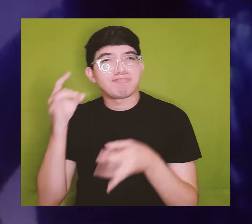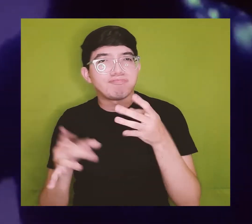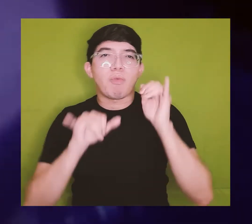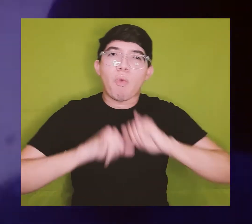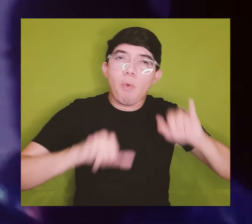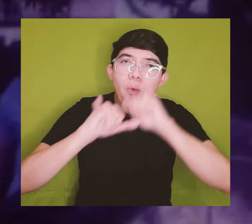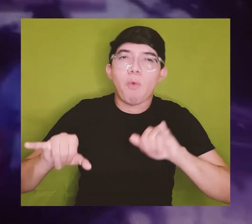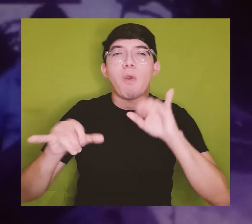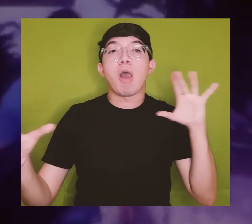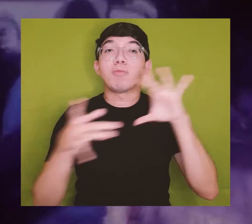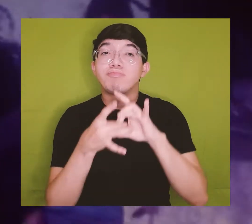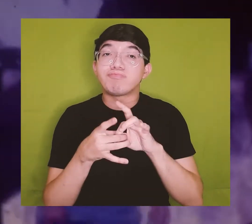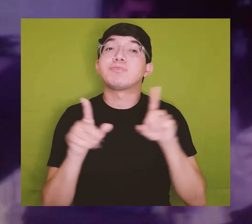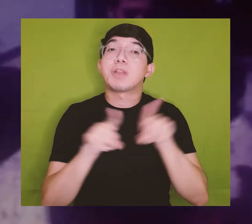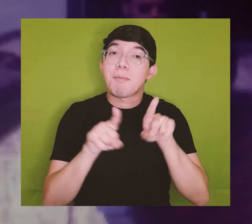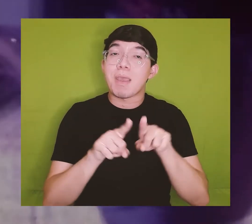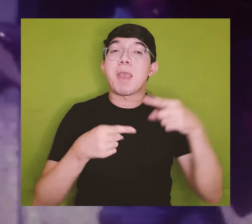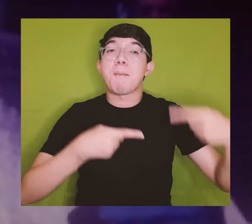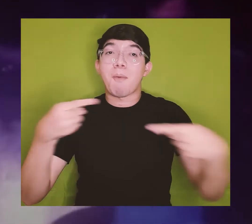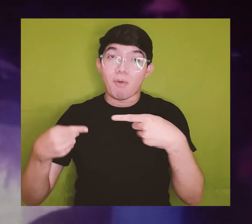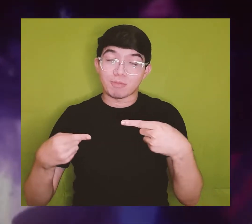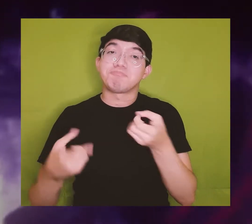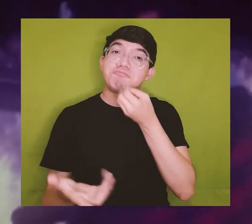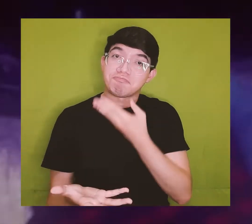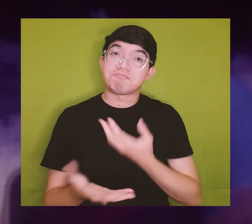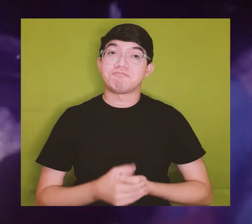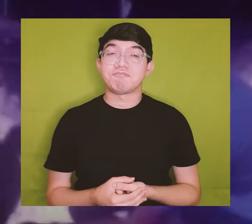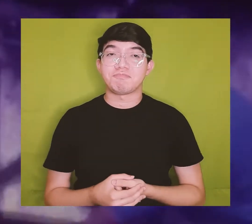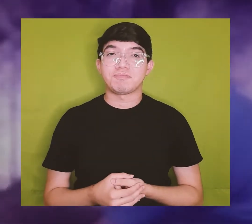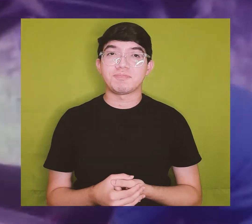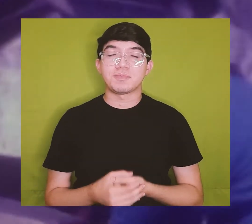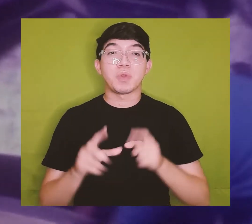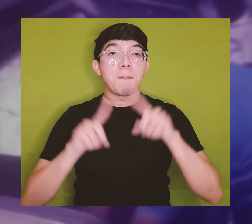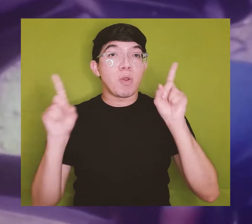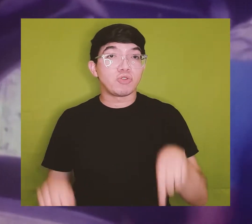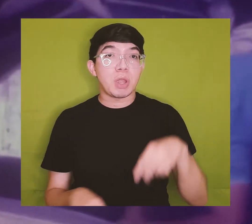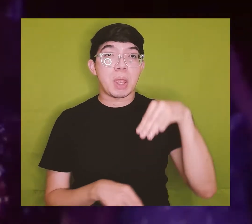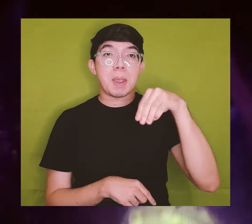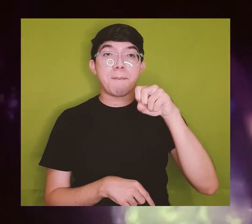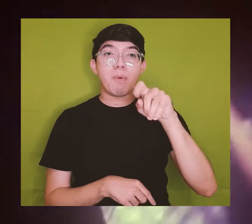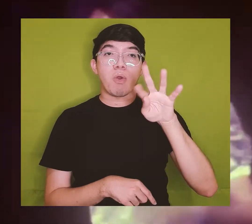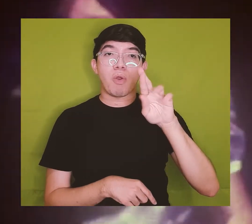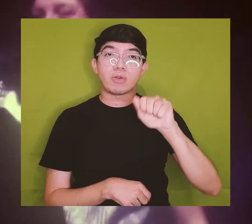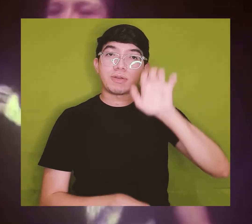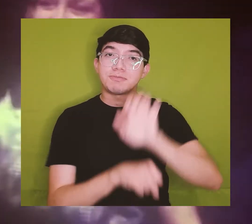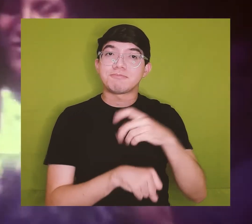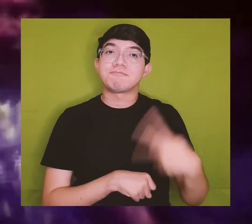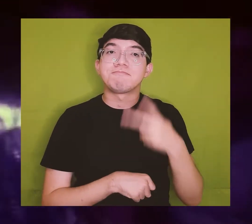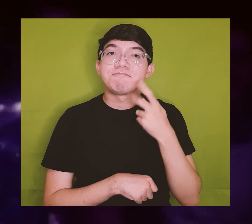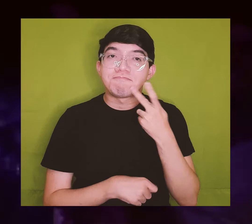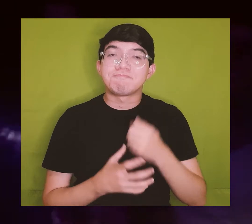formações e também ação política, porque cineclube é político, né? Esse projeto, Mostra Ceará, ele é pensado